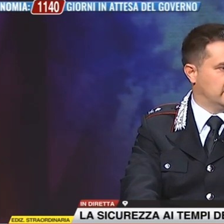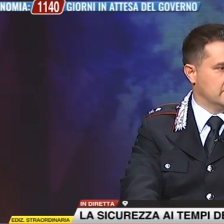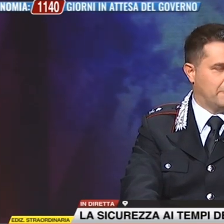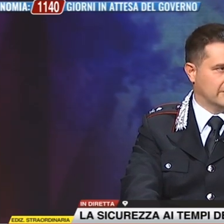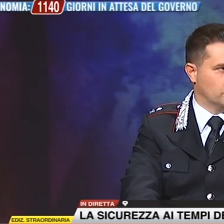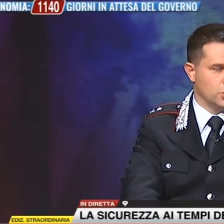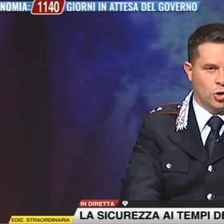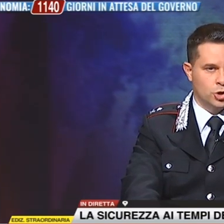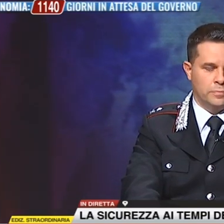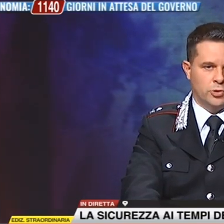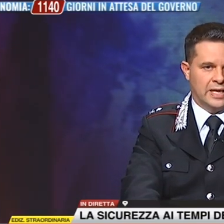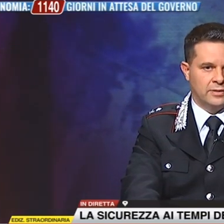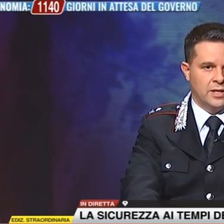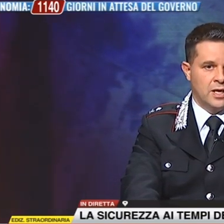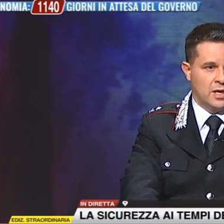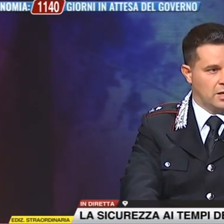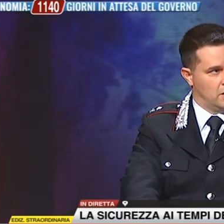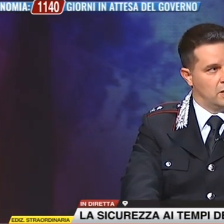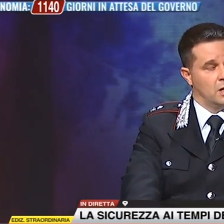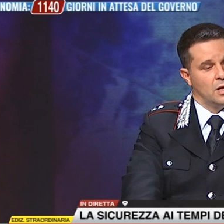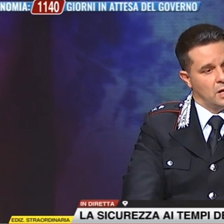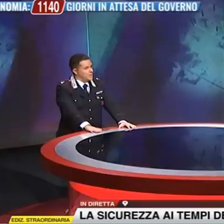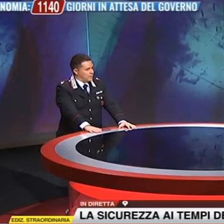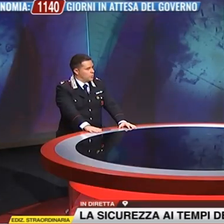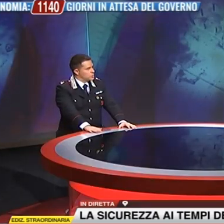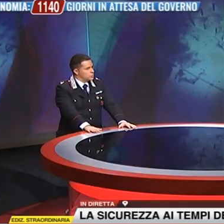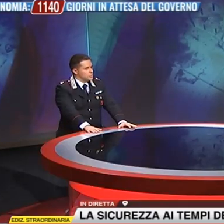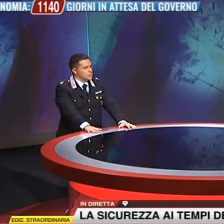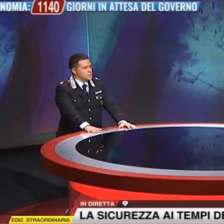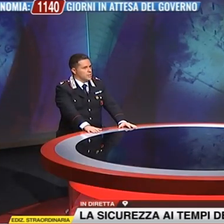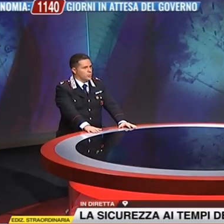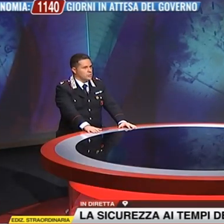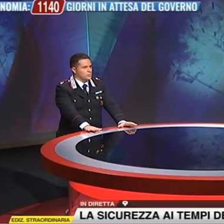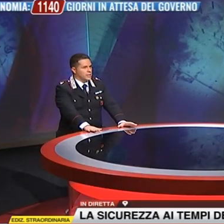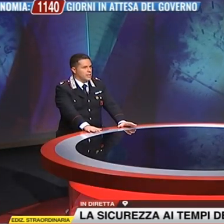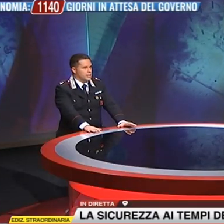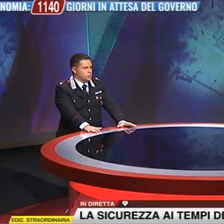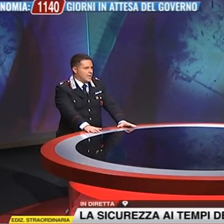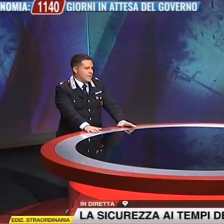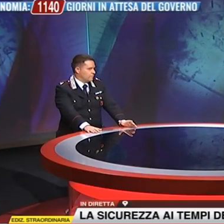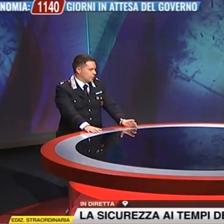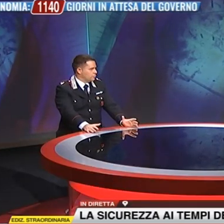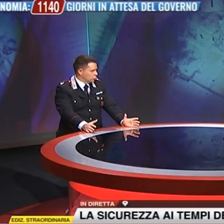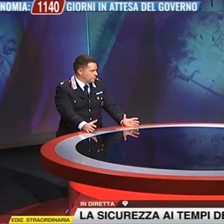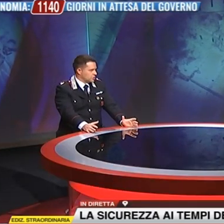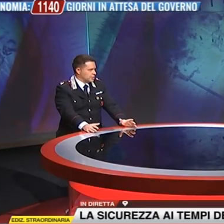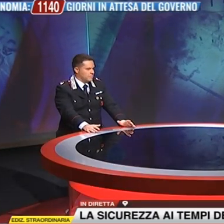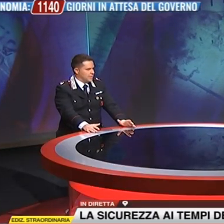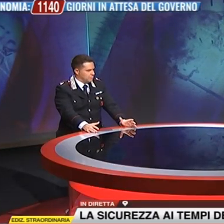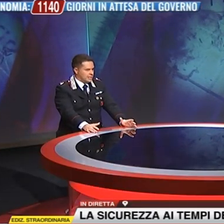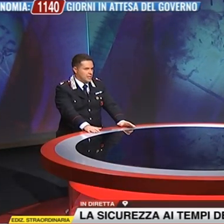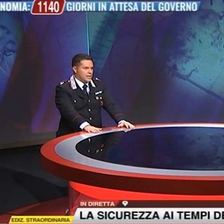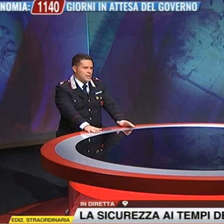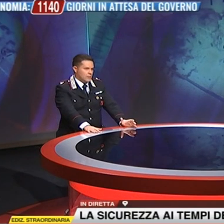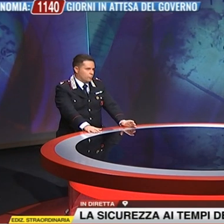un impatto psicologico importante. Che fa abbassare un po' le difese. È questo, sì, sì, è questo. E già il fatto appunto di presentarsi